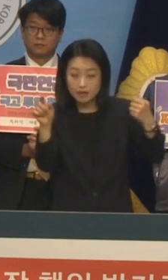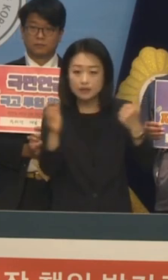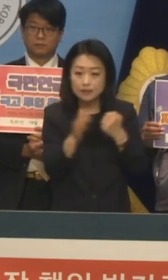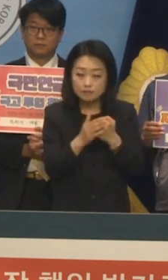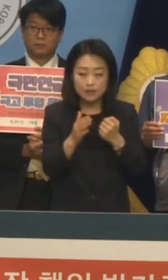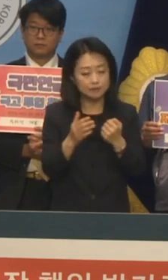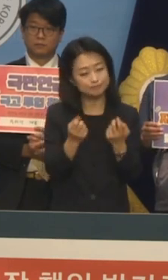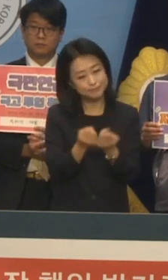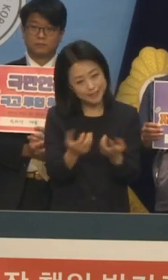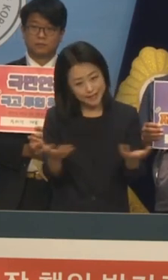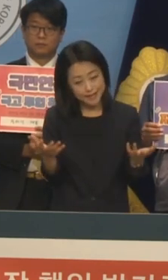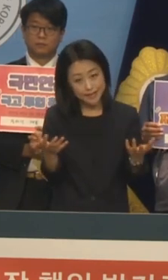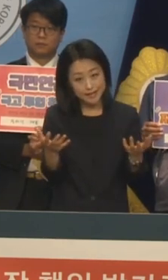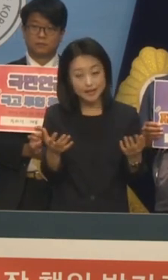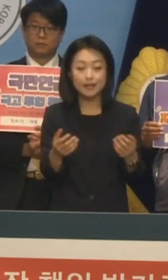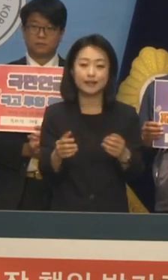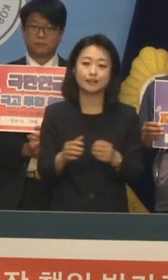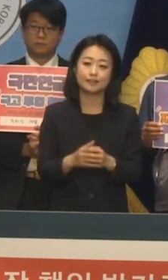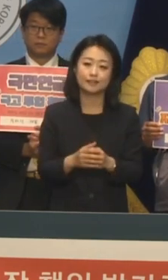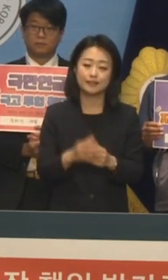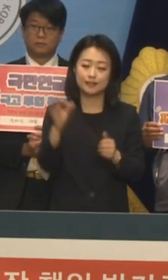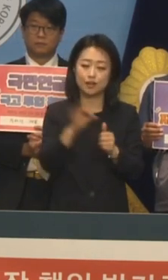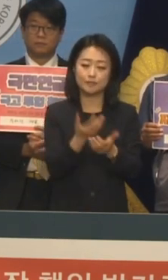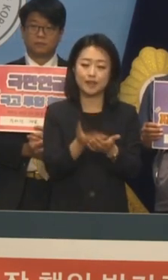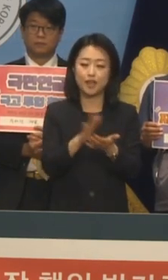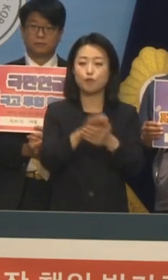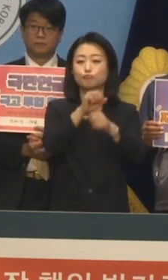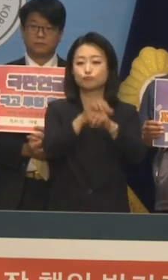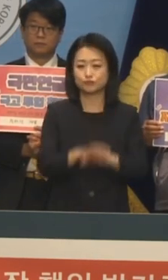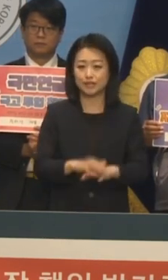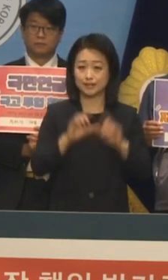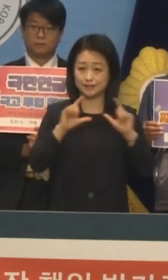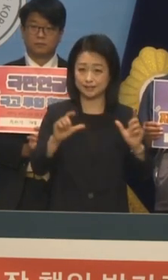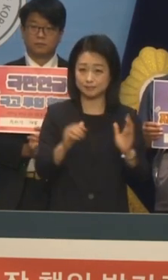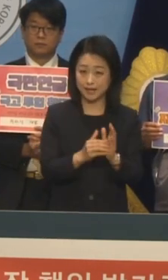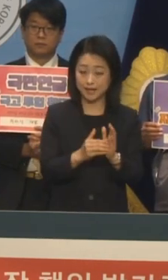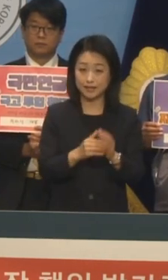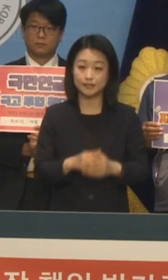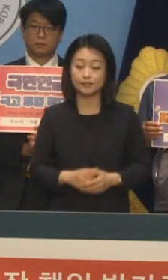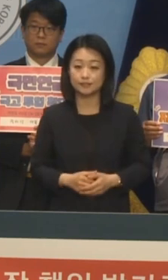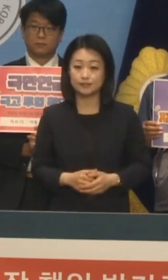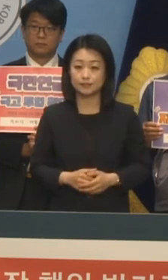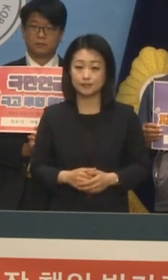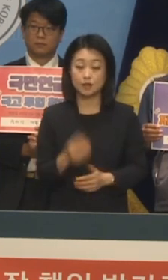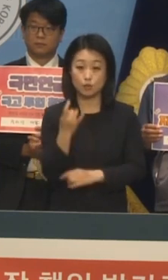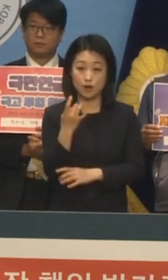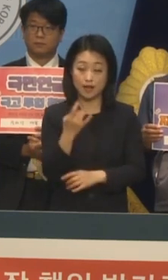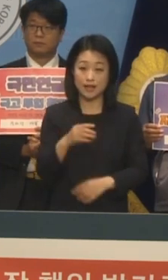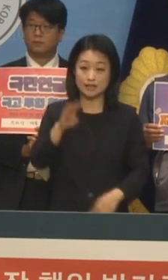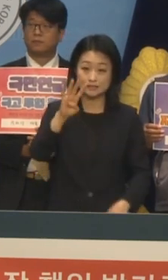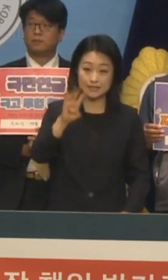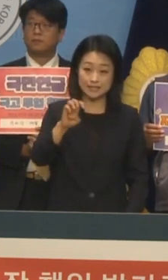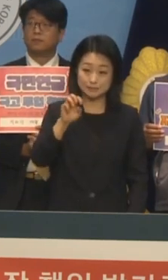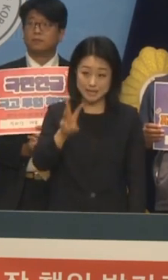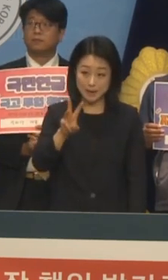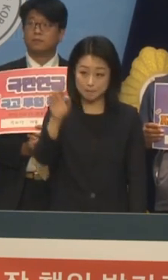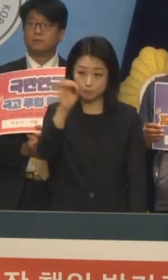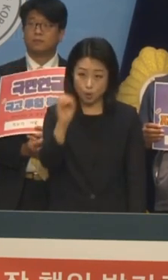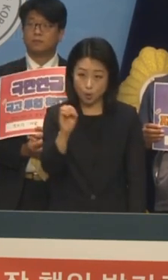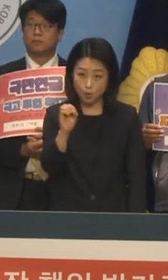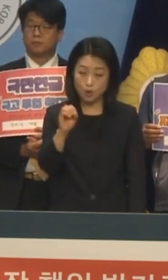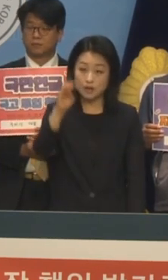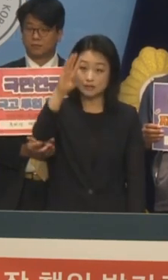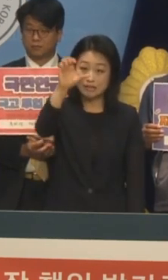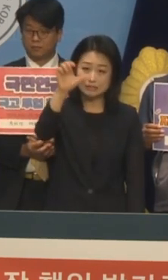합니다. 정말 기가 막힐 노릇입니다. 우선 소득 대체율 43 대 45가 도대체